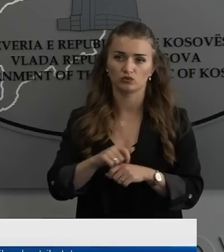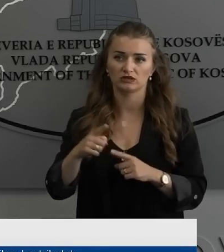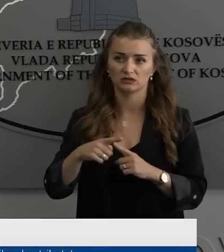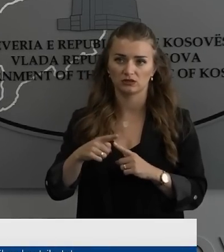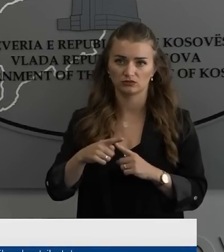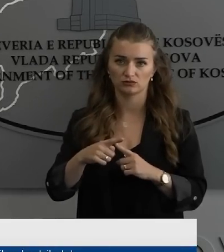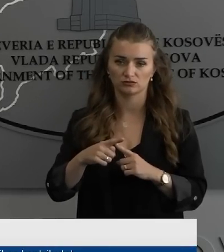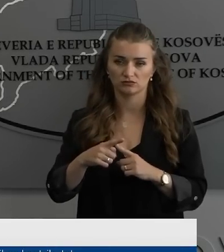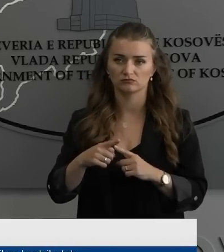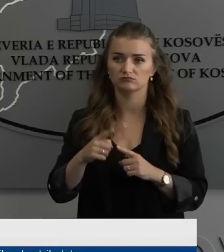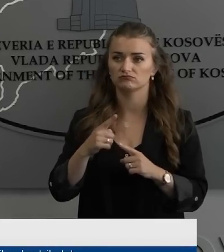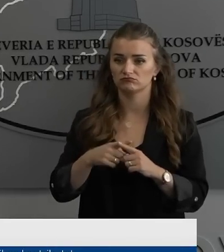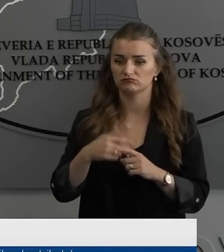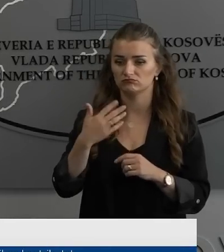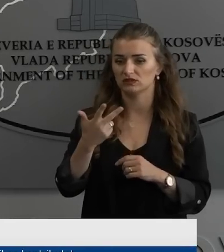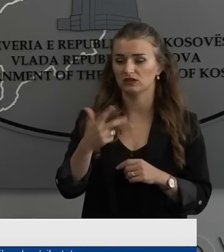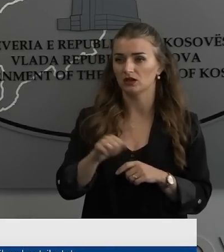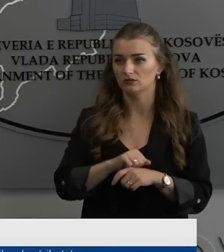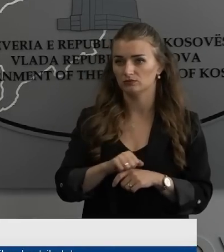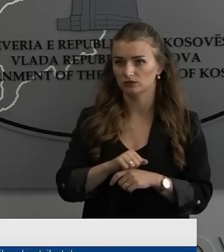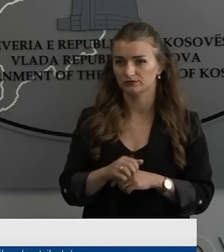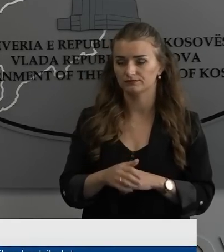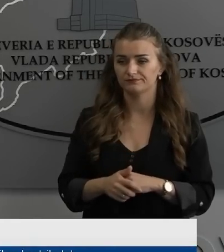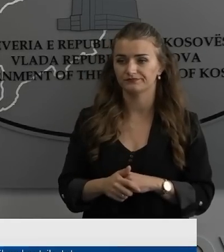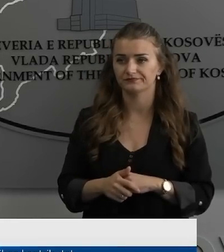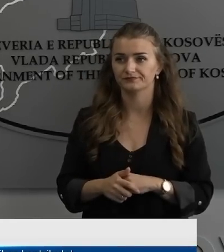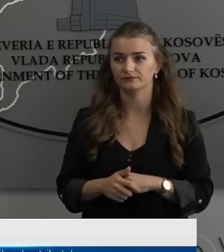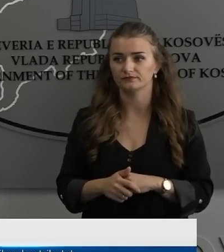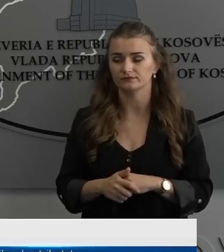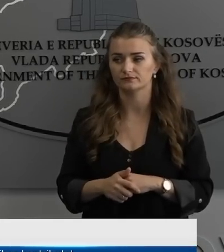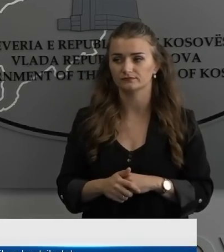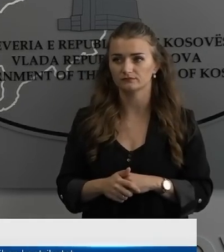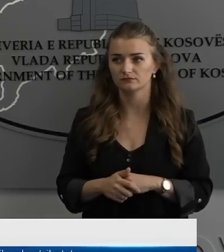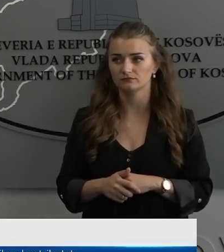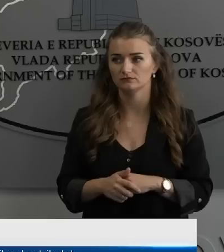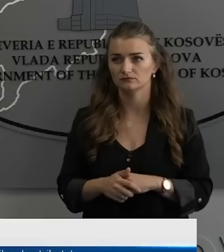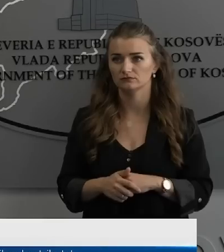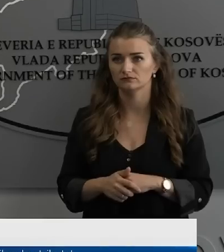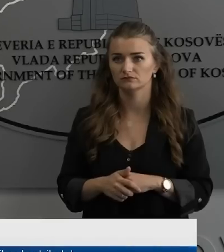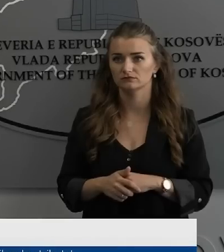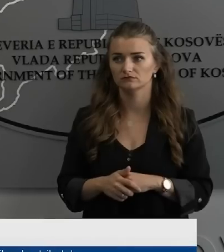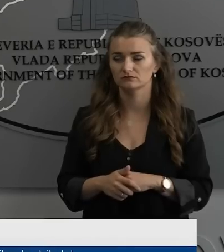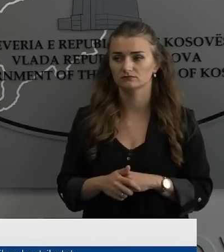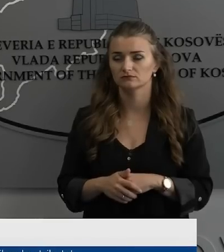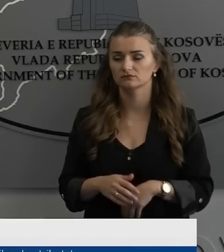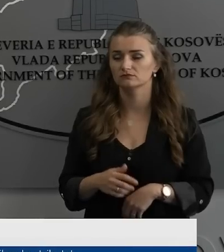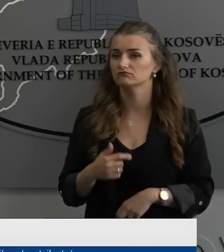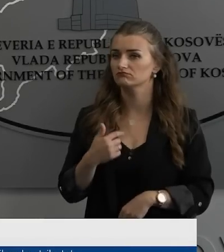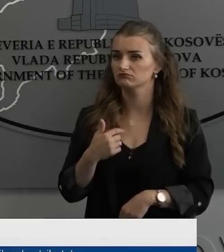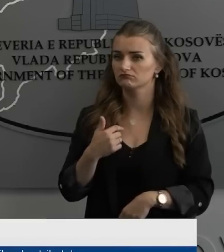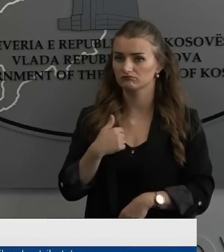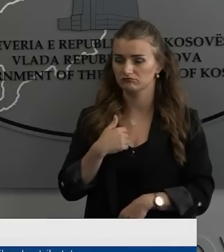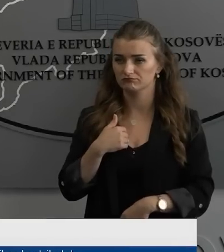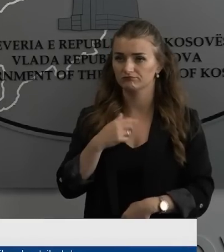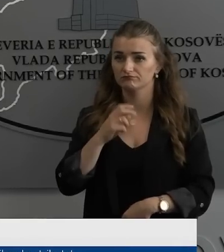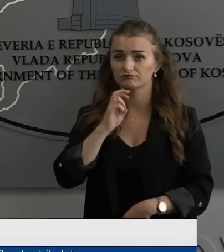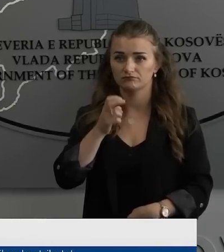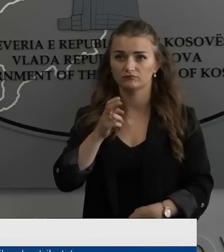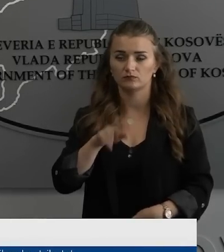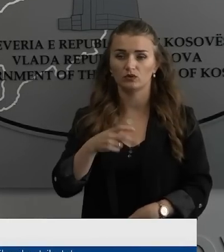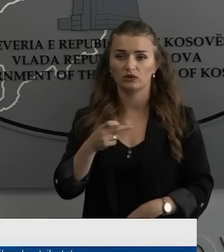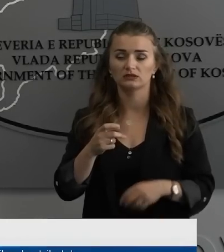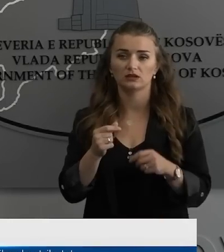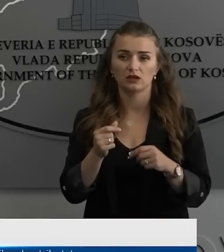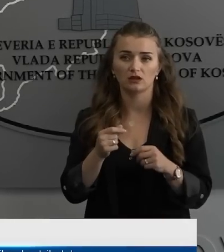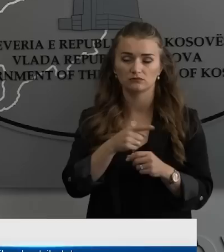sa 3 muaj prej tani. Edhe unë miqësisht i kam kërkuar kryeministrit Rama, që me qenë se do të vijë,